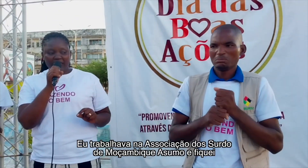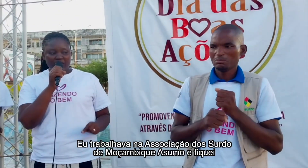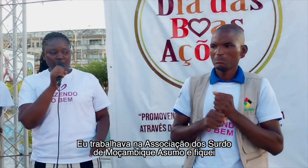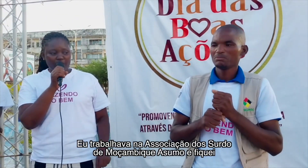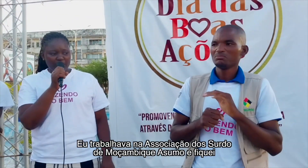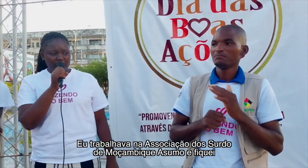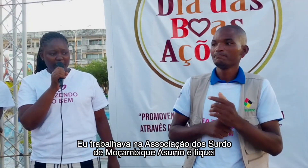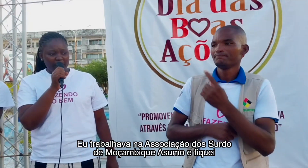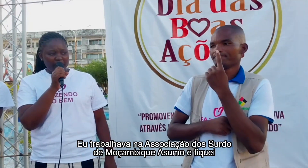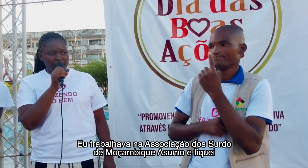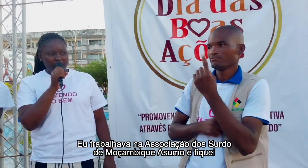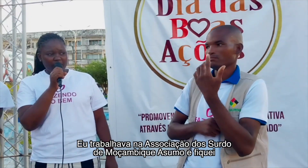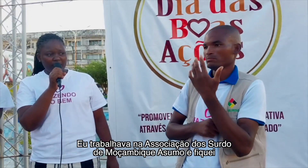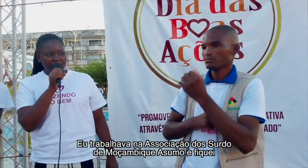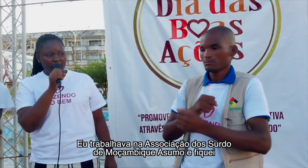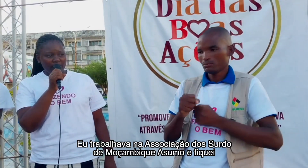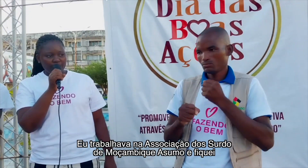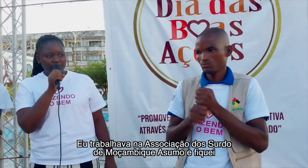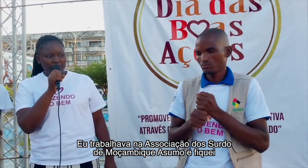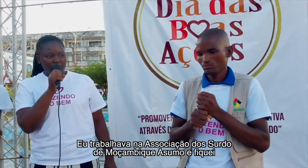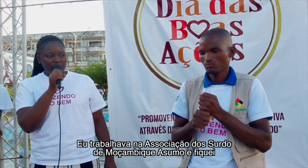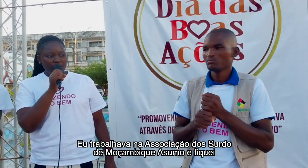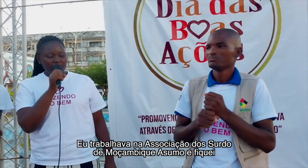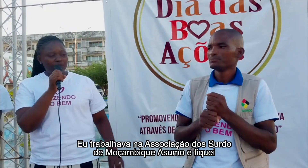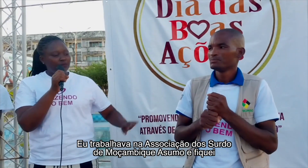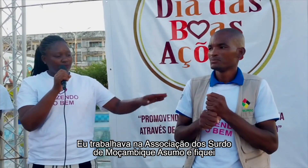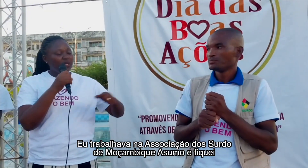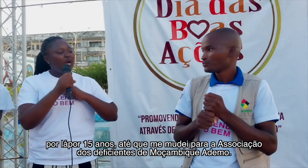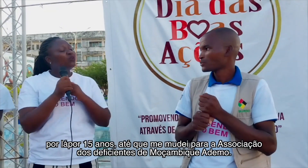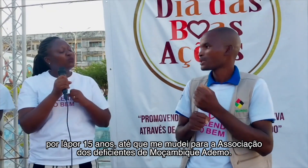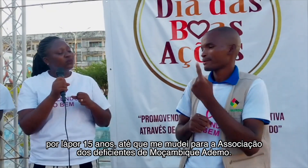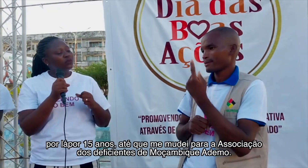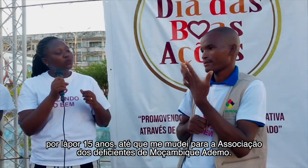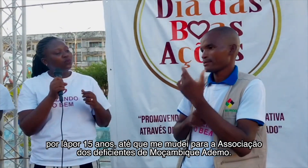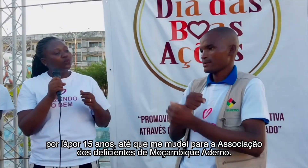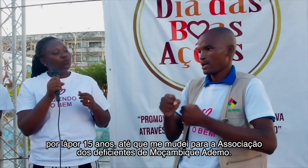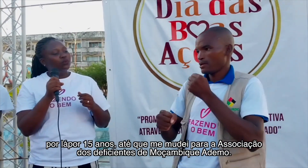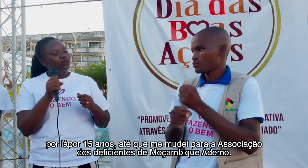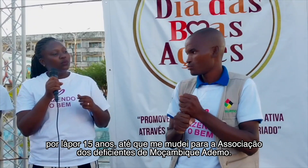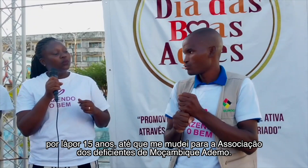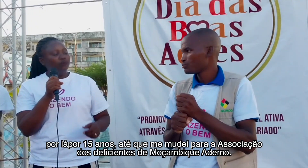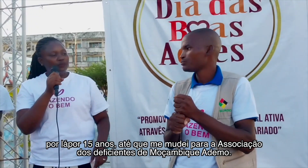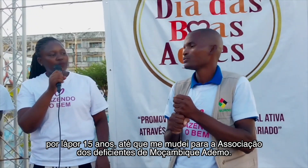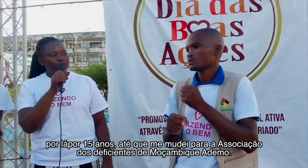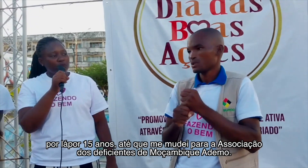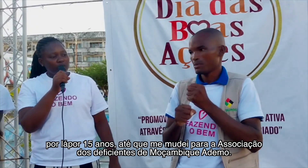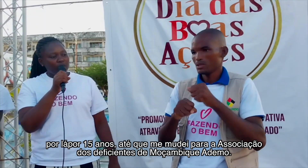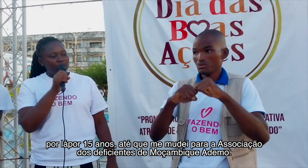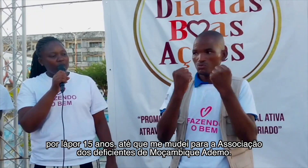Eu trabalhava na Associação dos Surdos de Moçambique, a SON, e fiquei por lá por 15 anos, até que